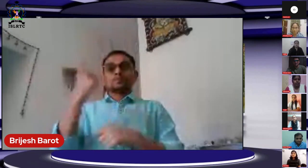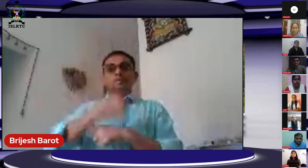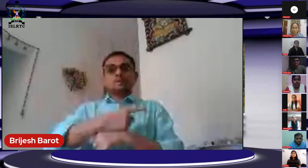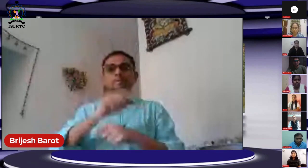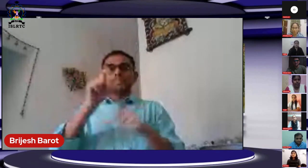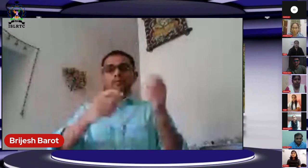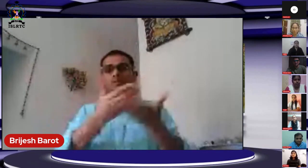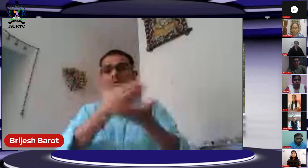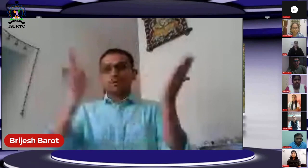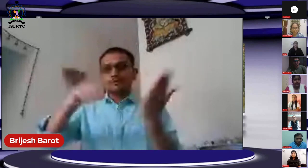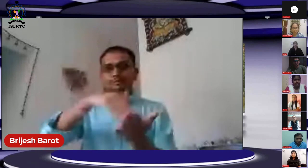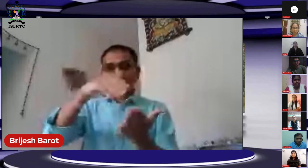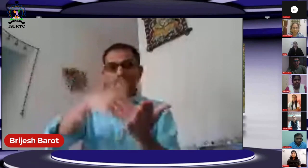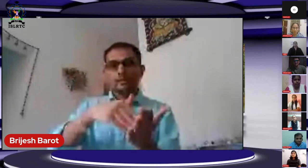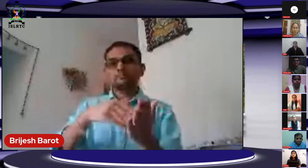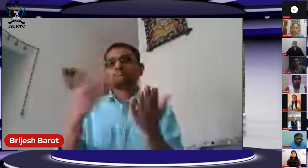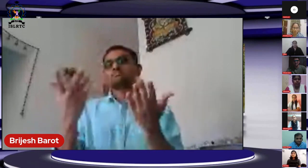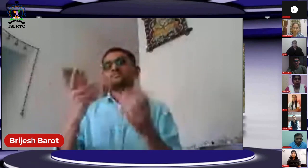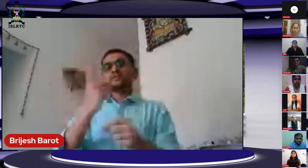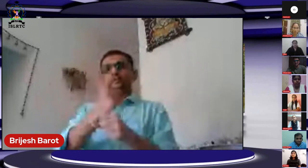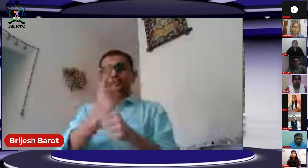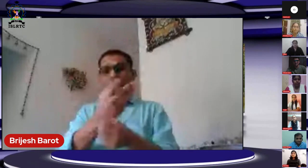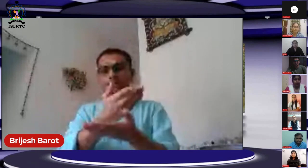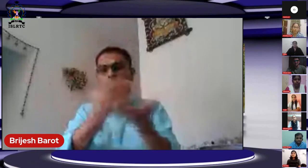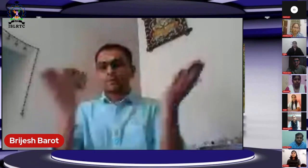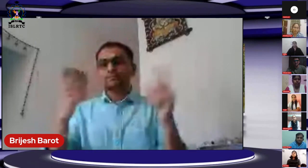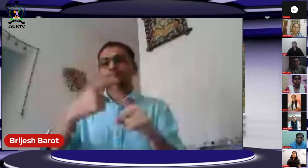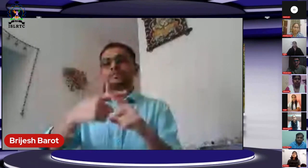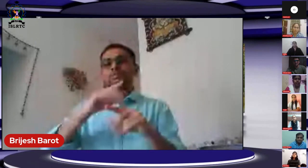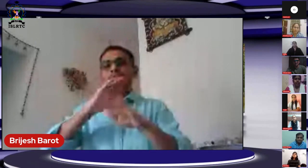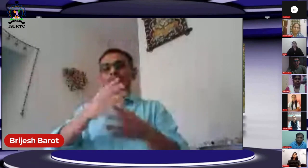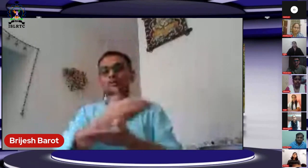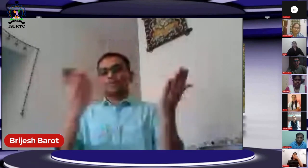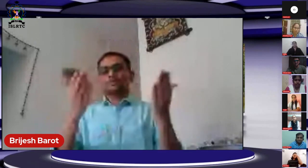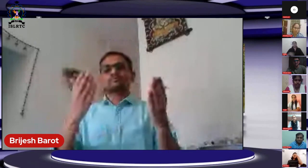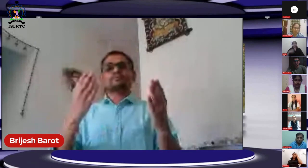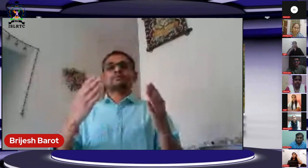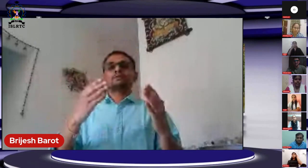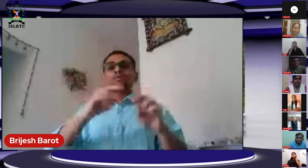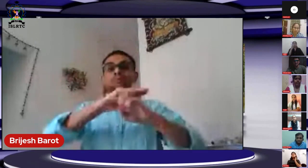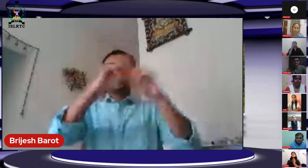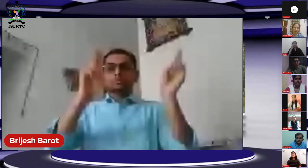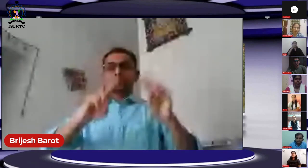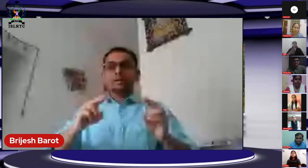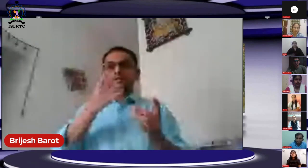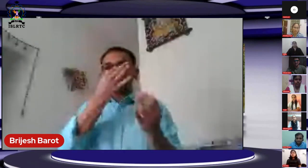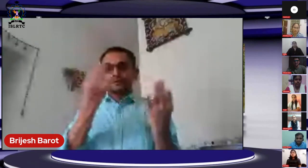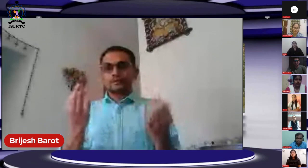Visual happy yoga day and thank you for all and ISLRTC and all the teachers